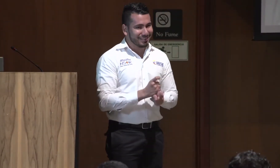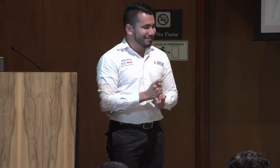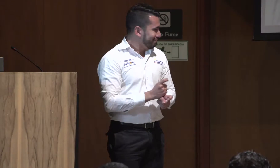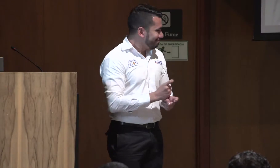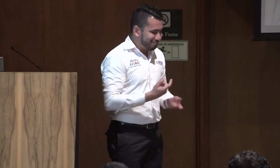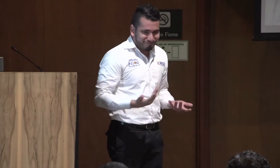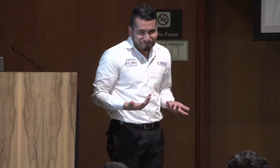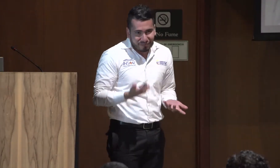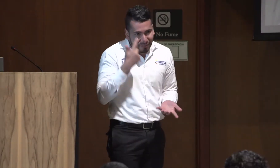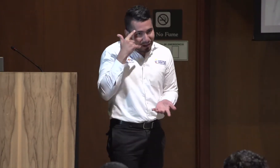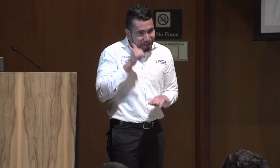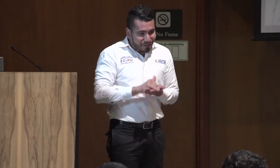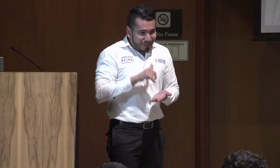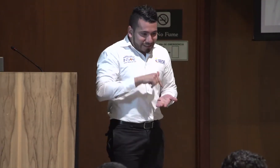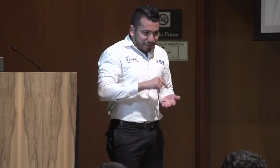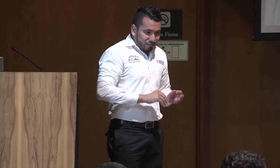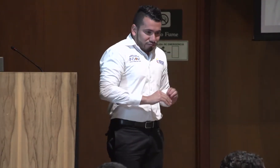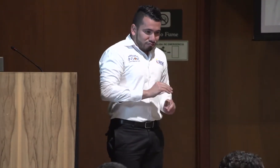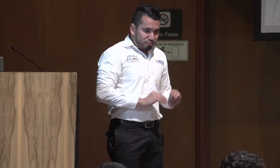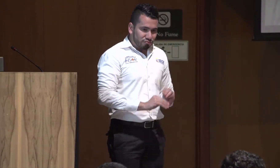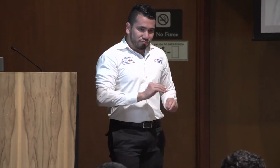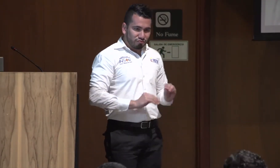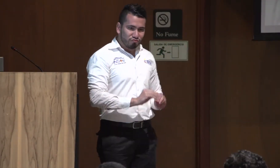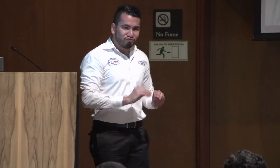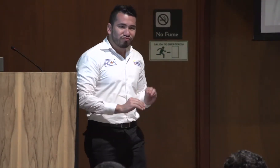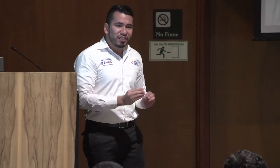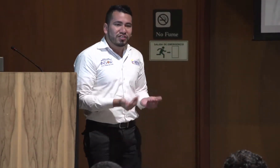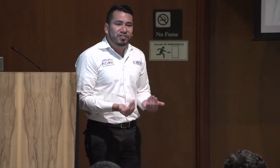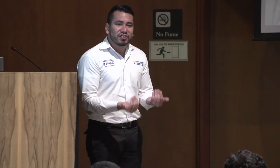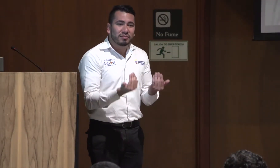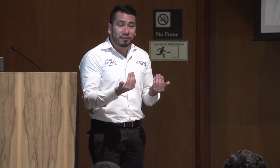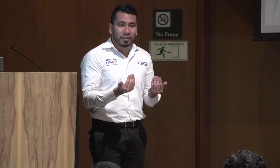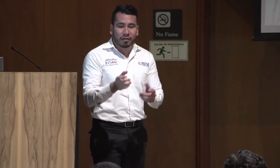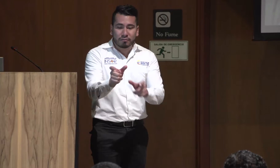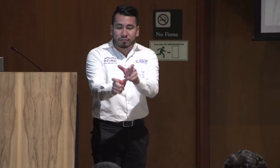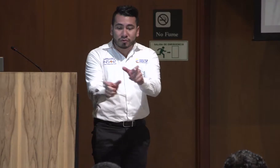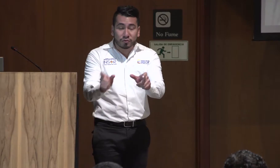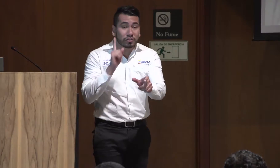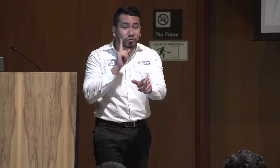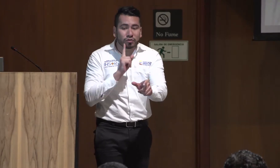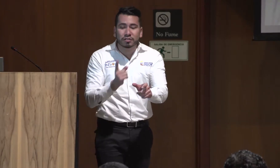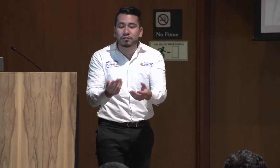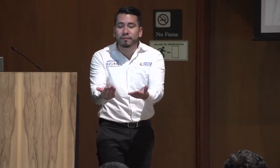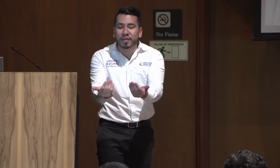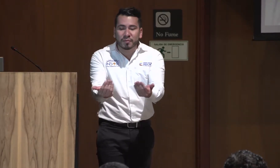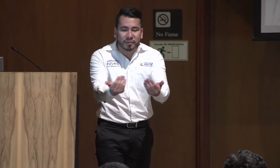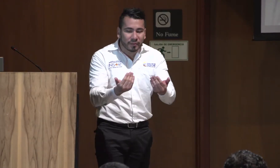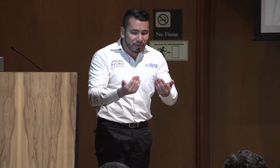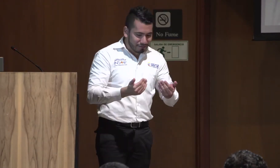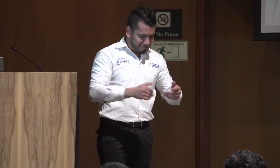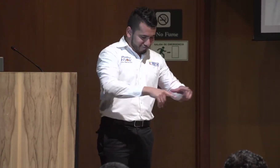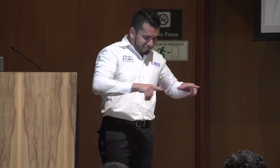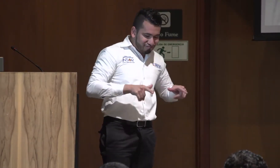es tratar de incluir a la población sorda en la conversación pública sobre la paz,